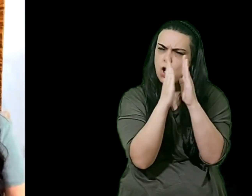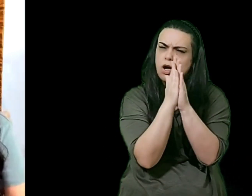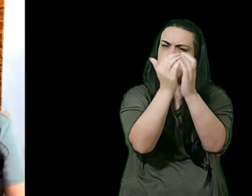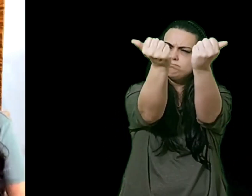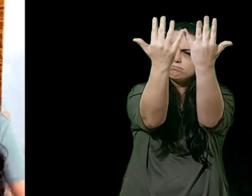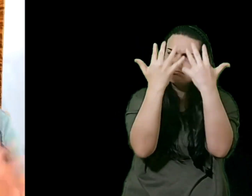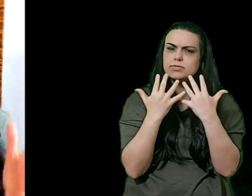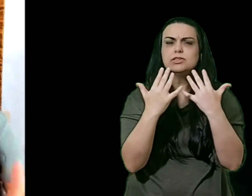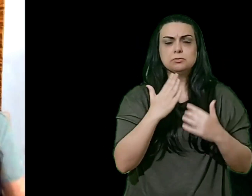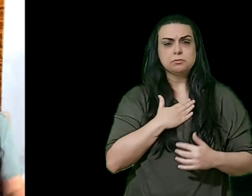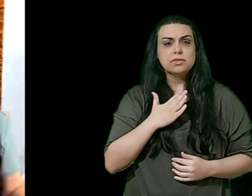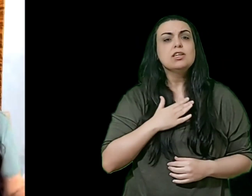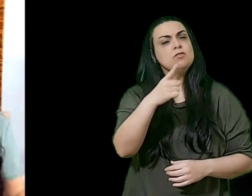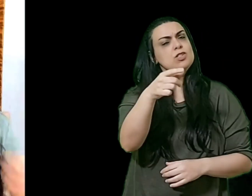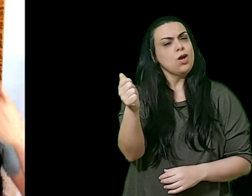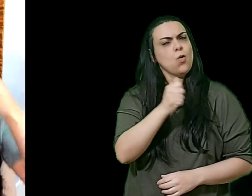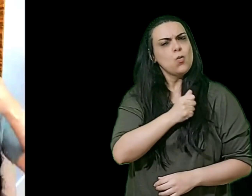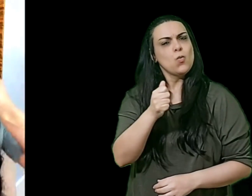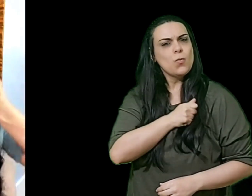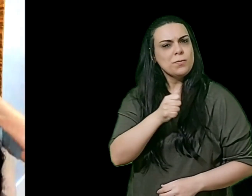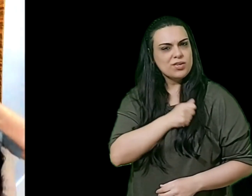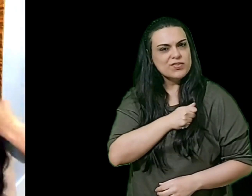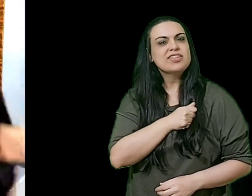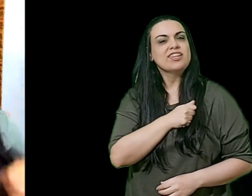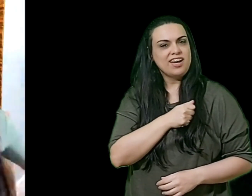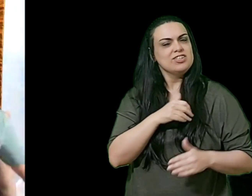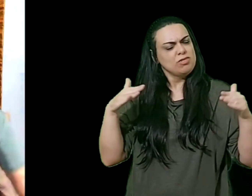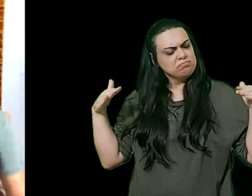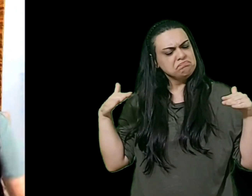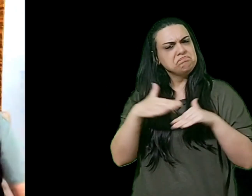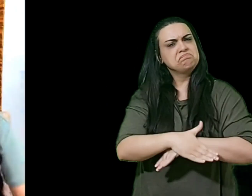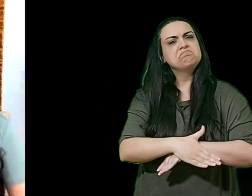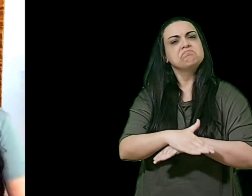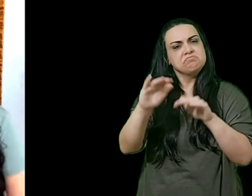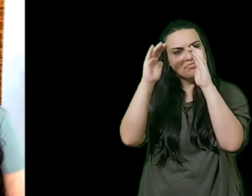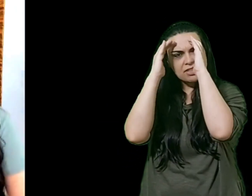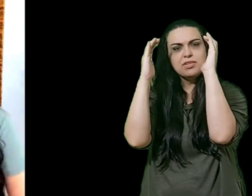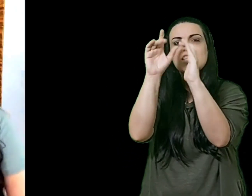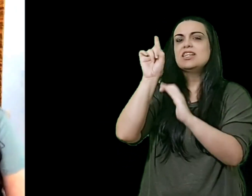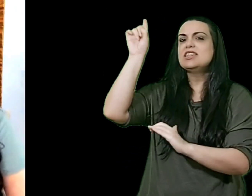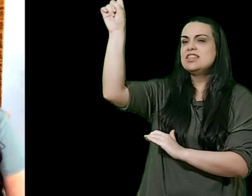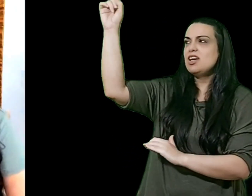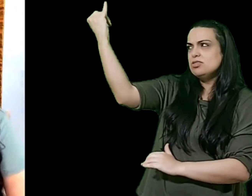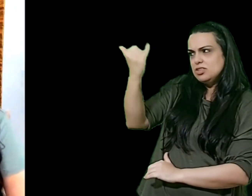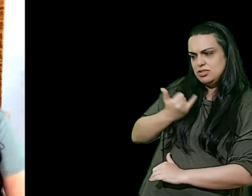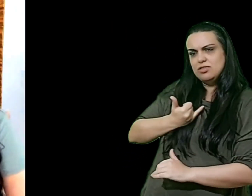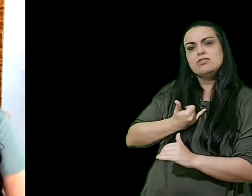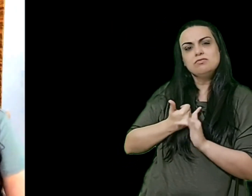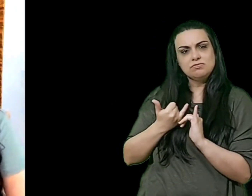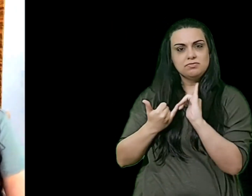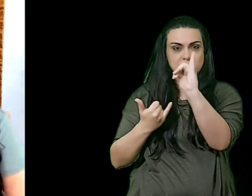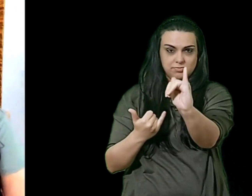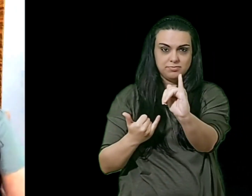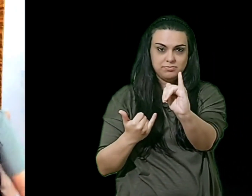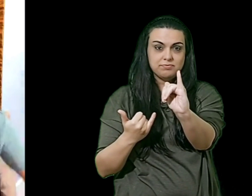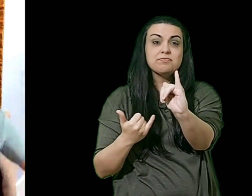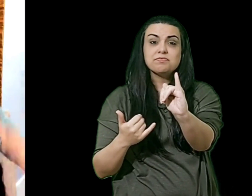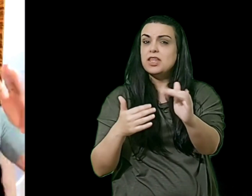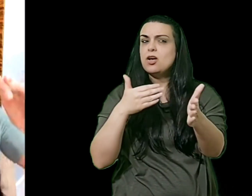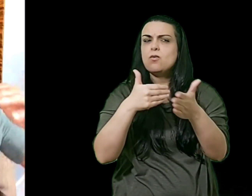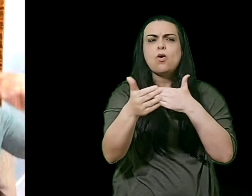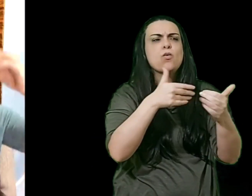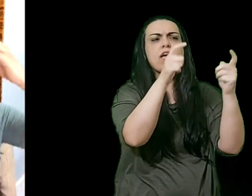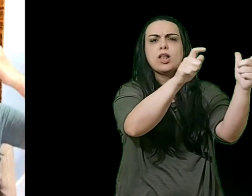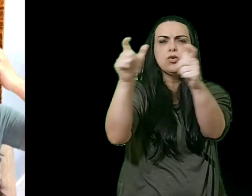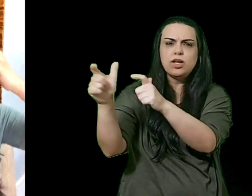mim, né? E vai tendo humildade, né? Pra se submeter àquilo que Deus tem confiado pra gente nesse tempo. Aonde você